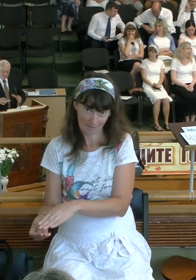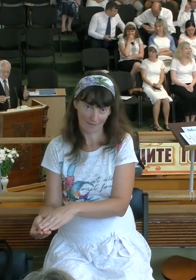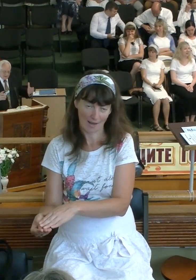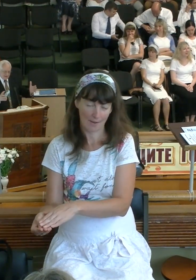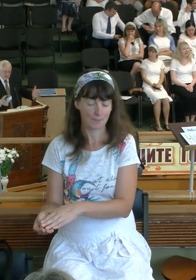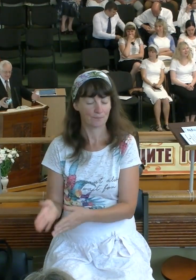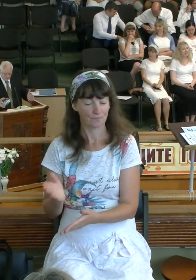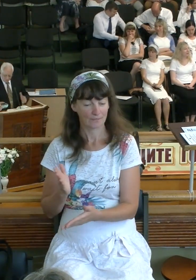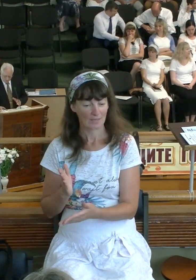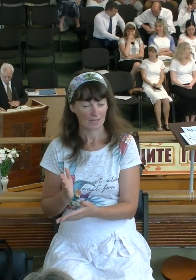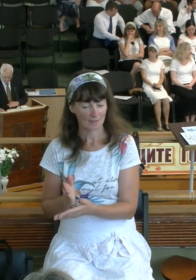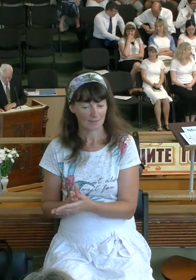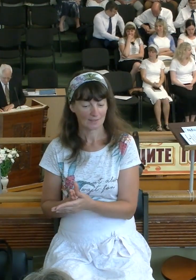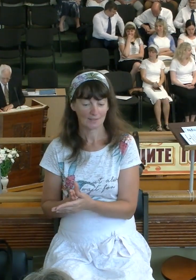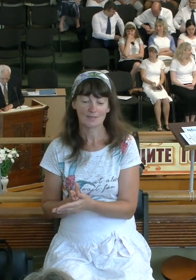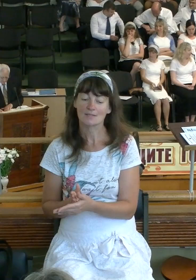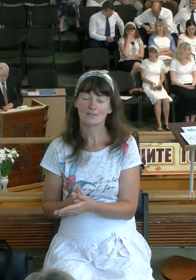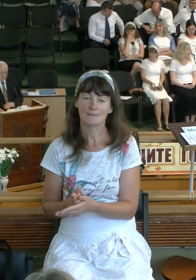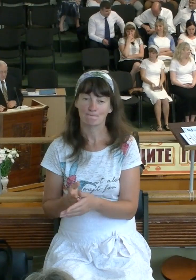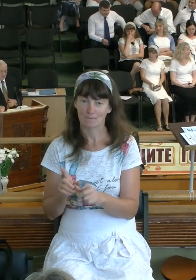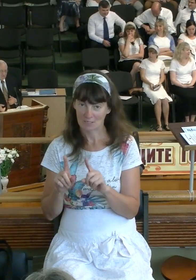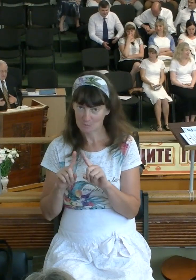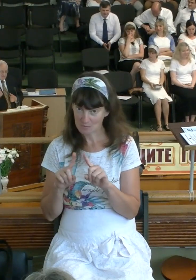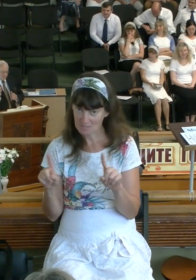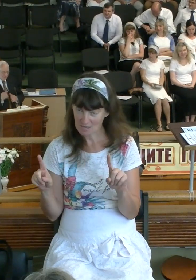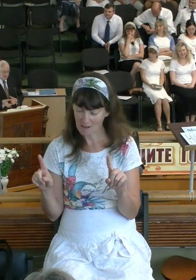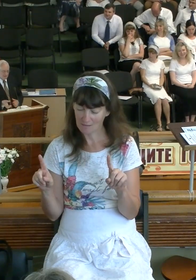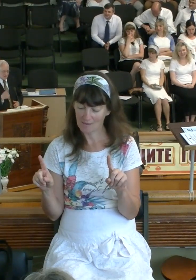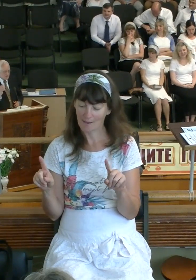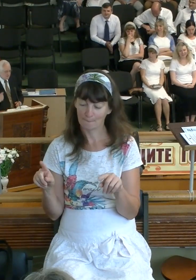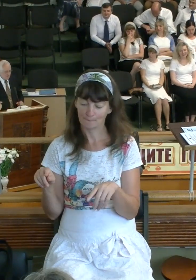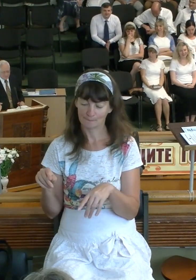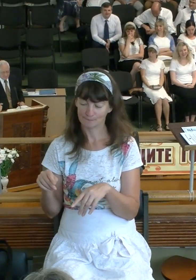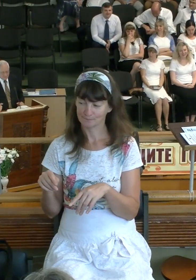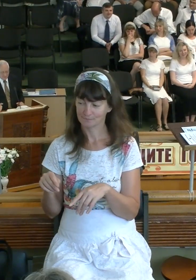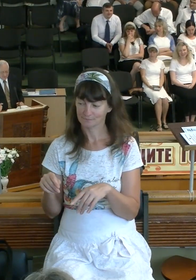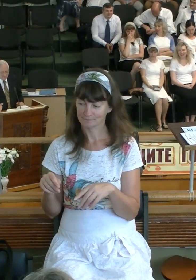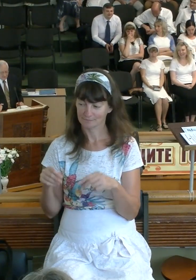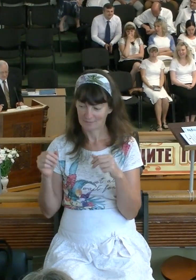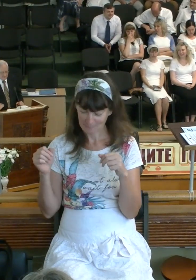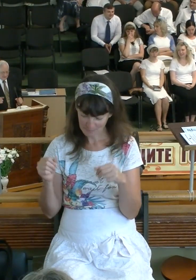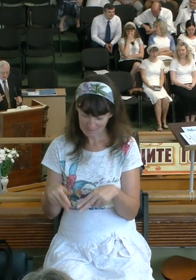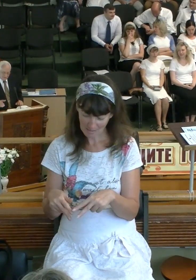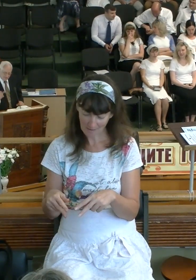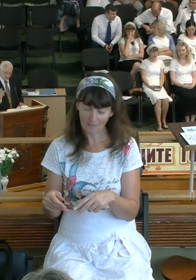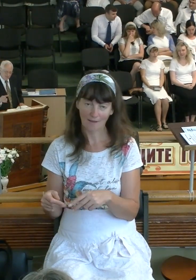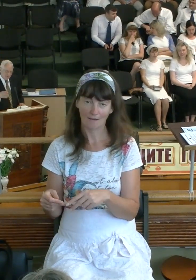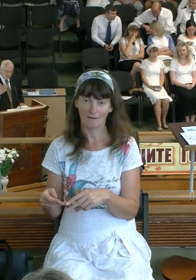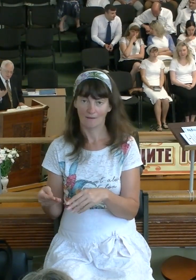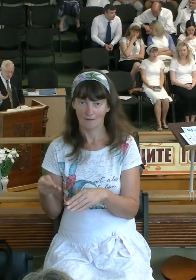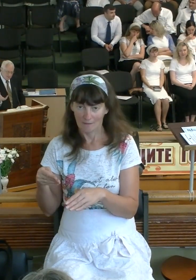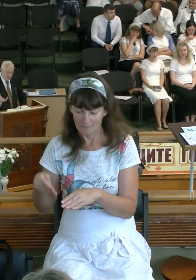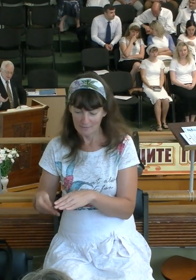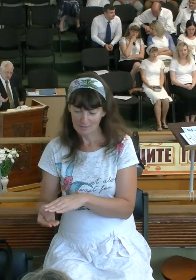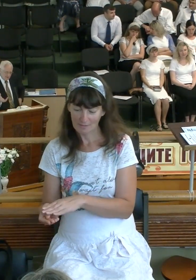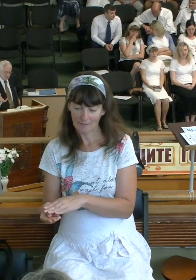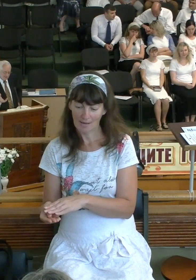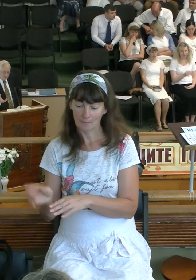И есть специальные приборы, не компьютер, куда можно вставить, слушать музыку. Или вставить